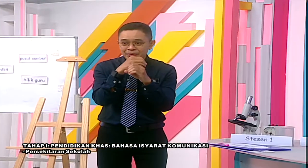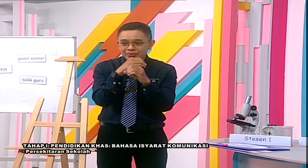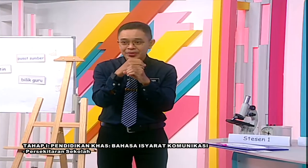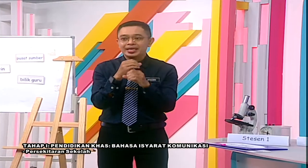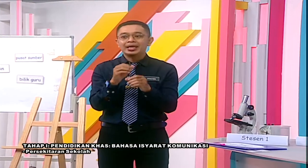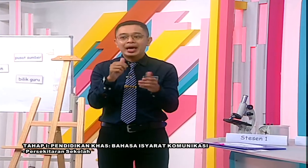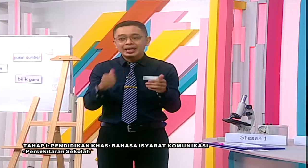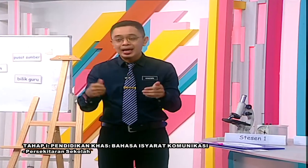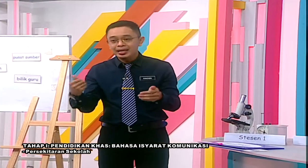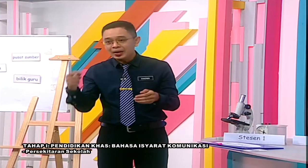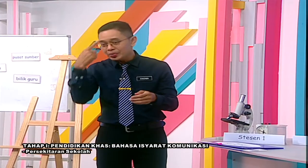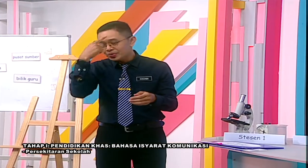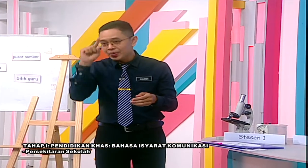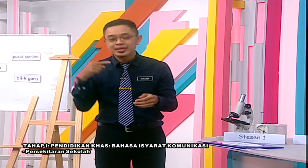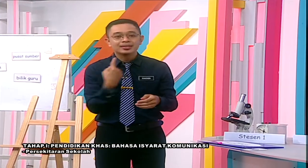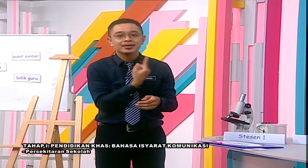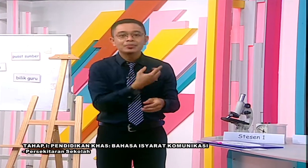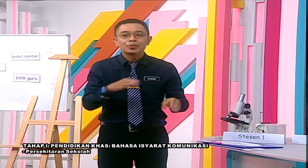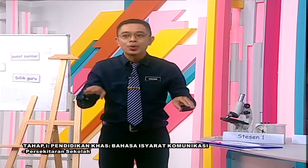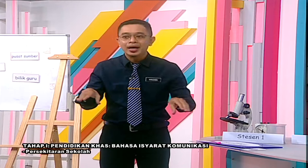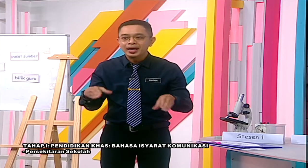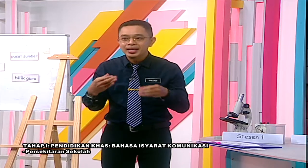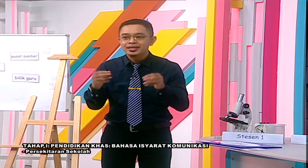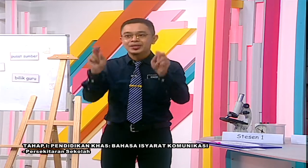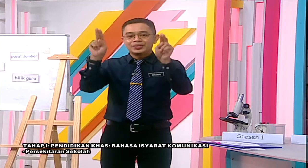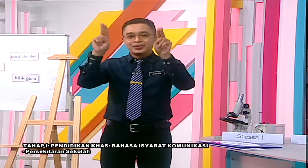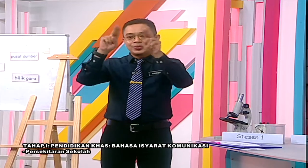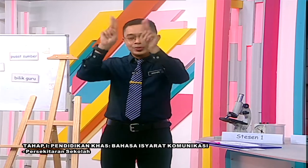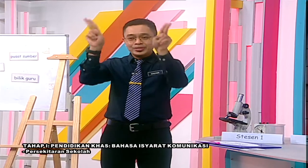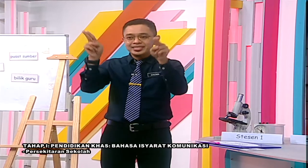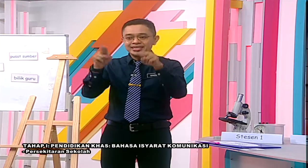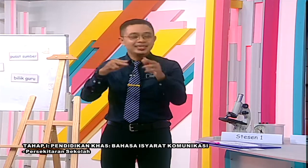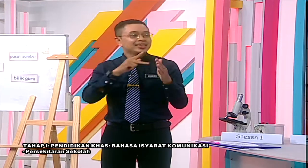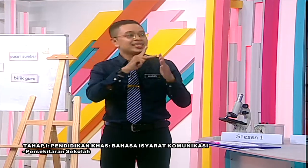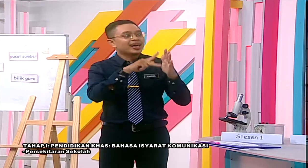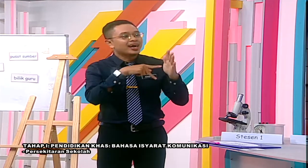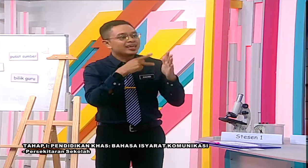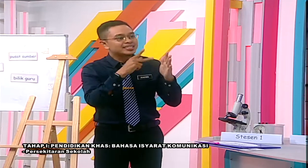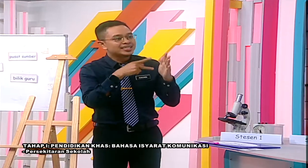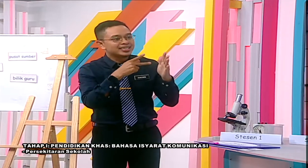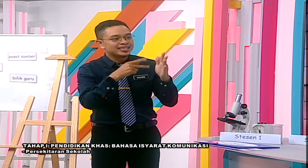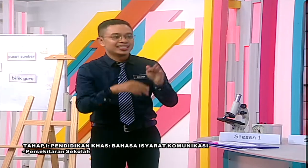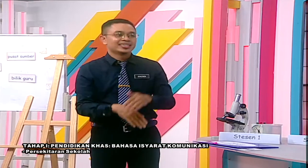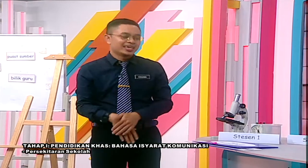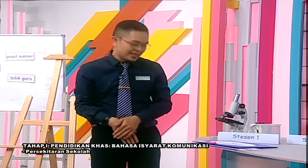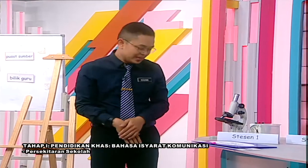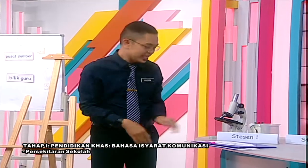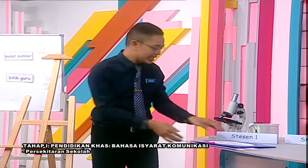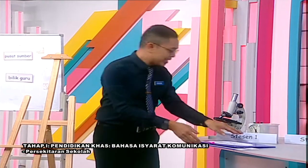mikroskop. Okey, alat-alat untuk kita buat uji kaji. Okey, kita letak